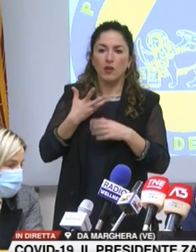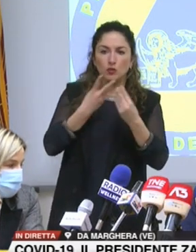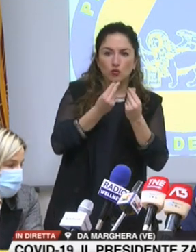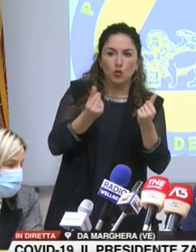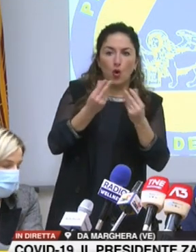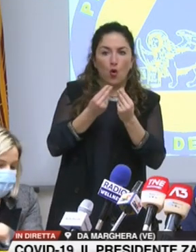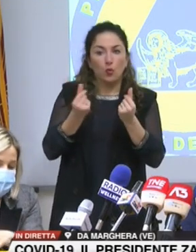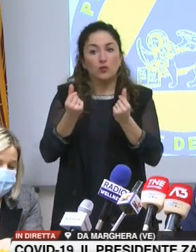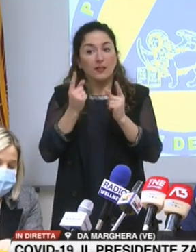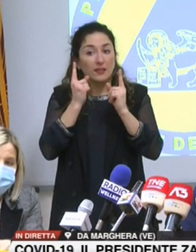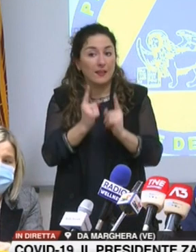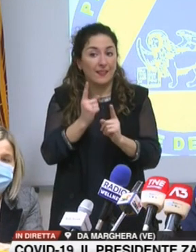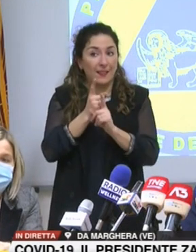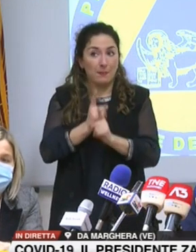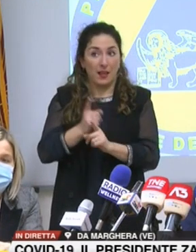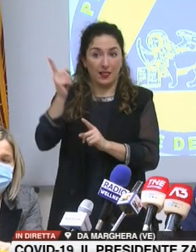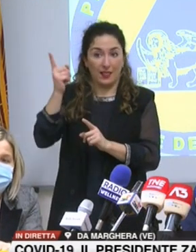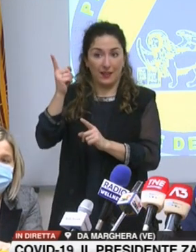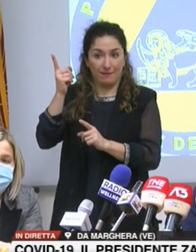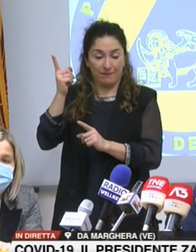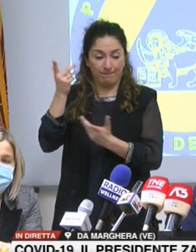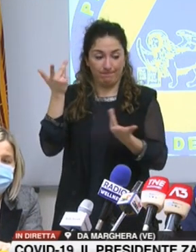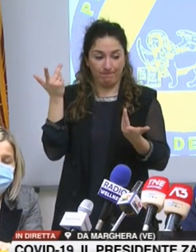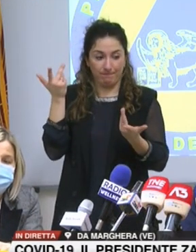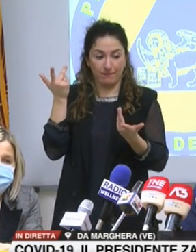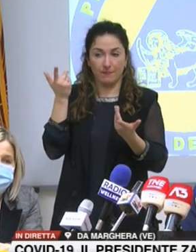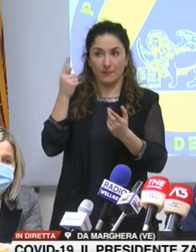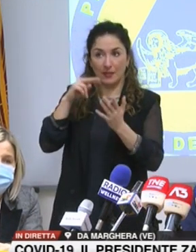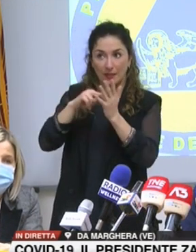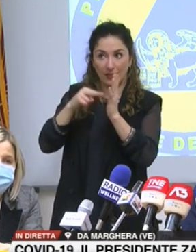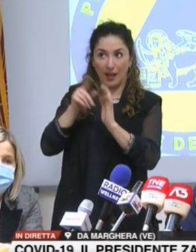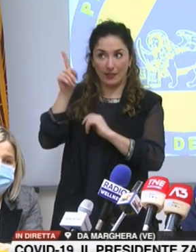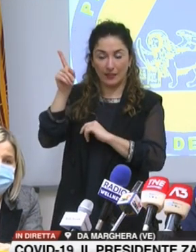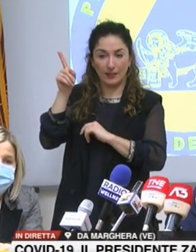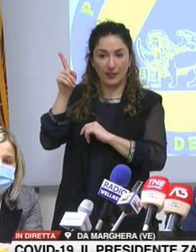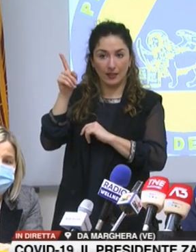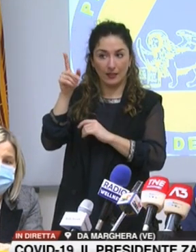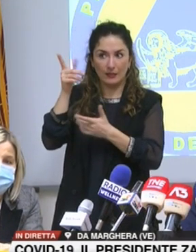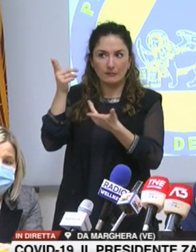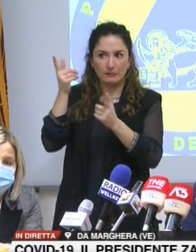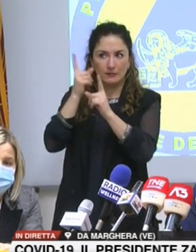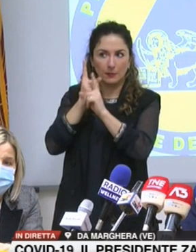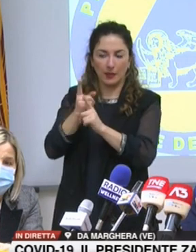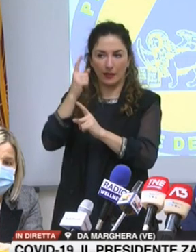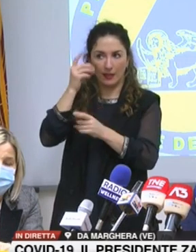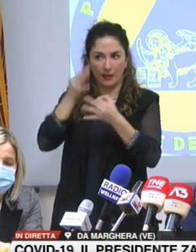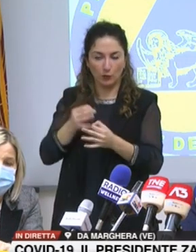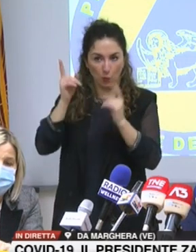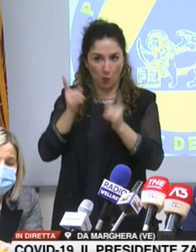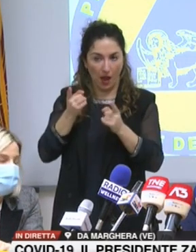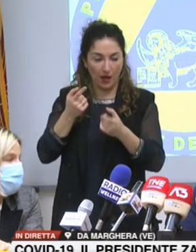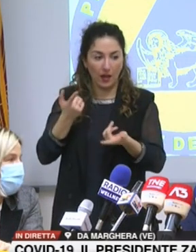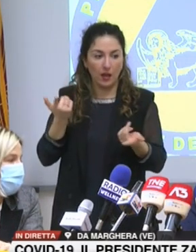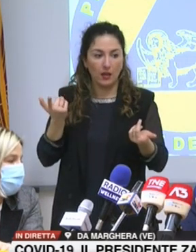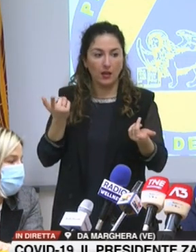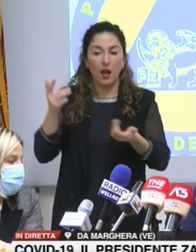dovranno essere adattate a seconda delle decisioni che verranno prese, anche tecniche di utilizzo di questo tipo di vaccino. Allora, intanto non sappiamo